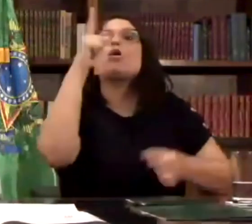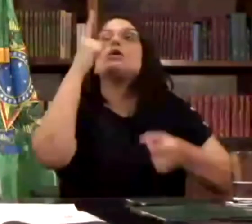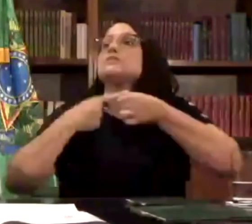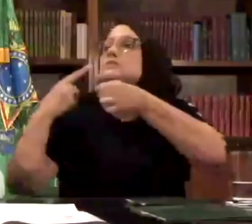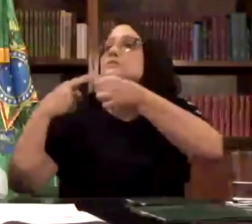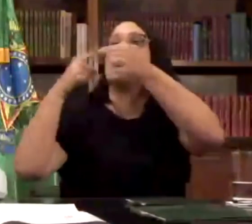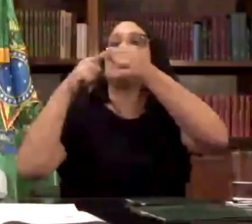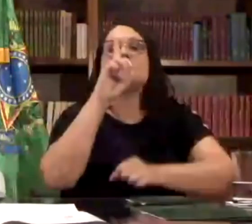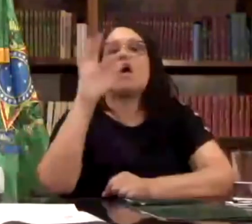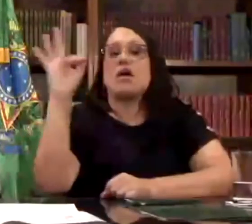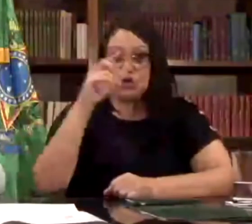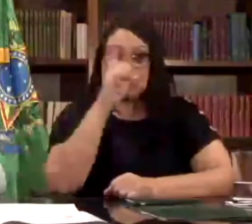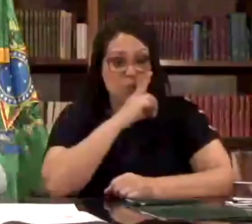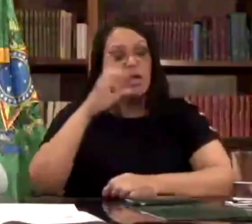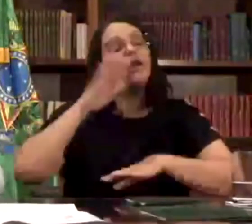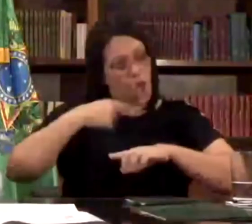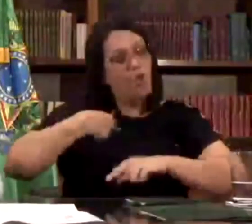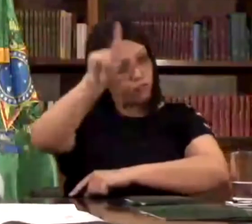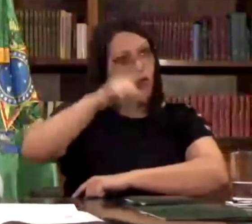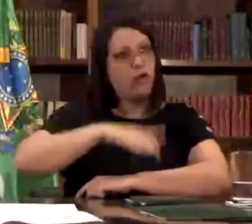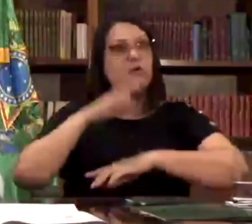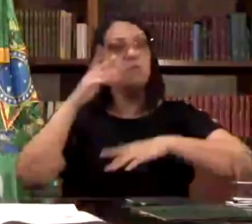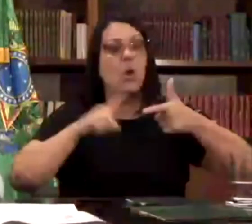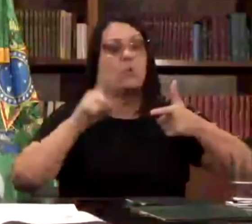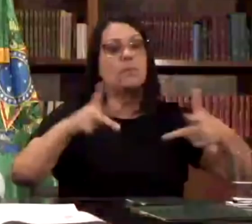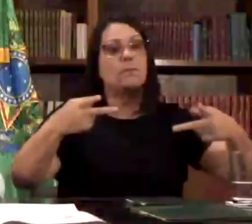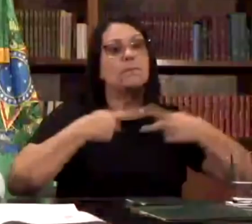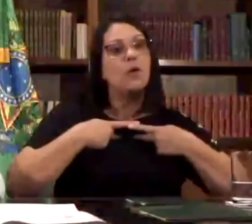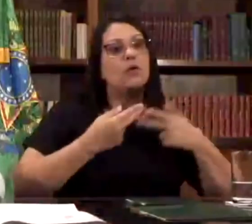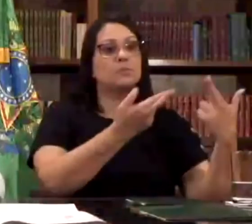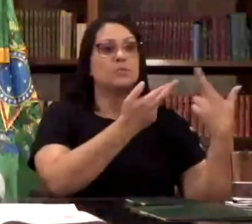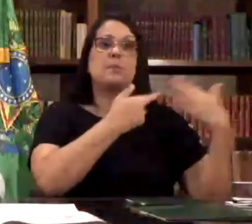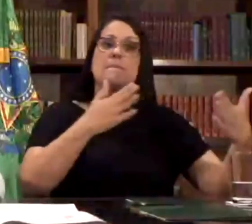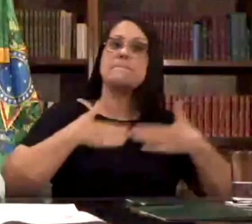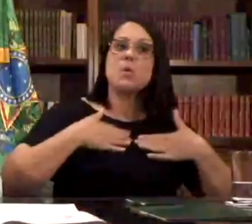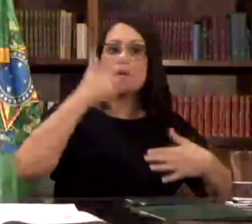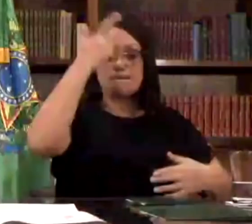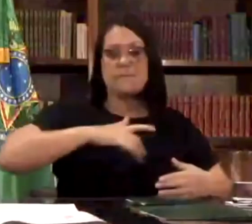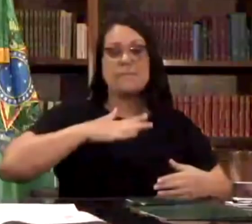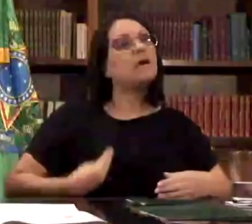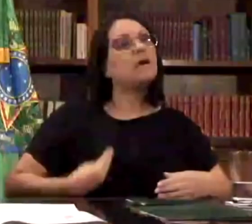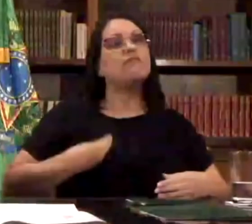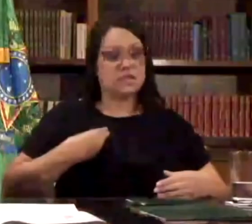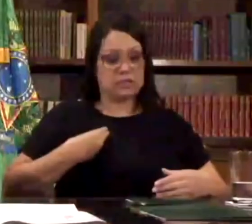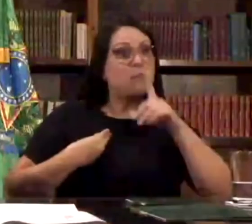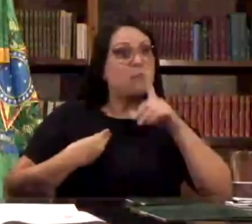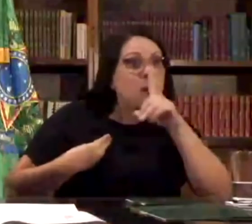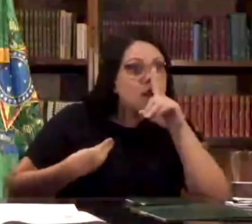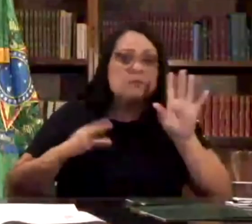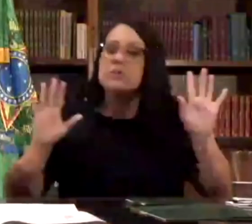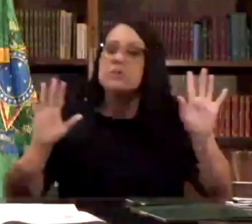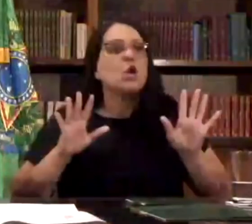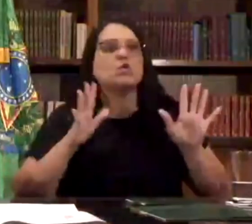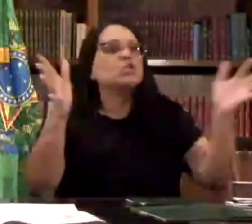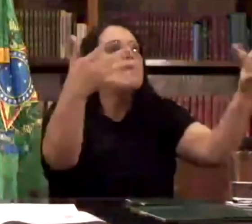cidade satélite que é no domingo, eu vou. A responsabilidade é minha. Eu que estou botando a minha vida em risco. Eu não estou juntando gente